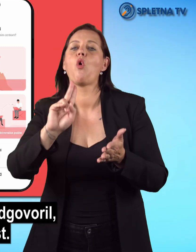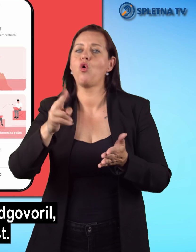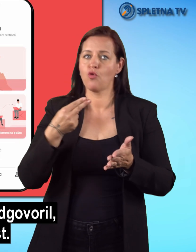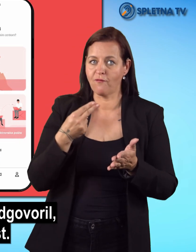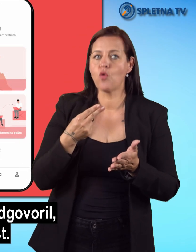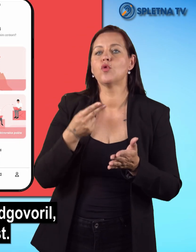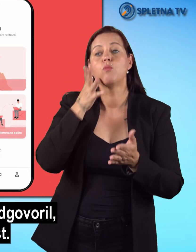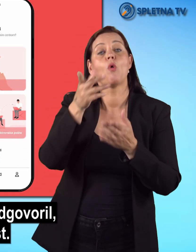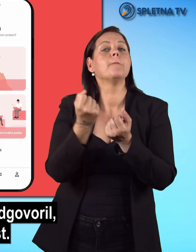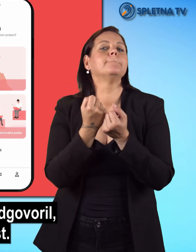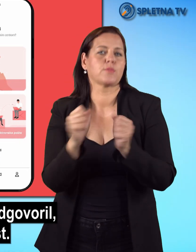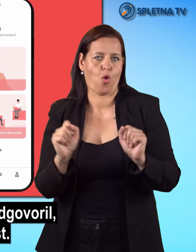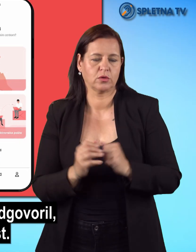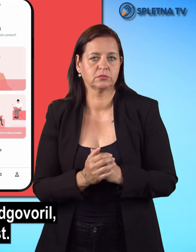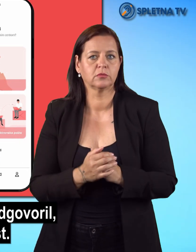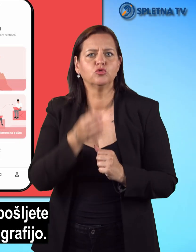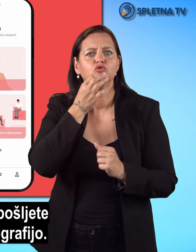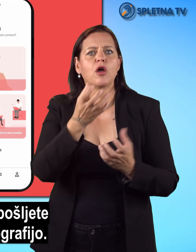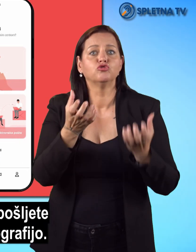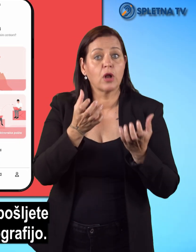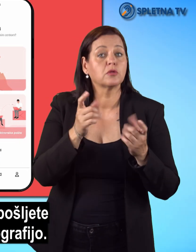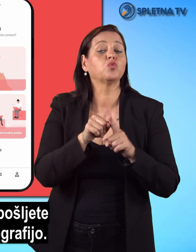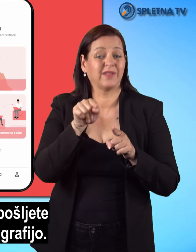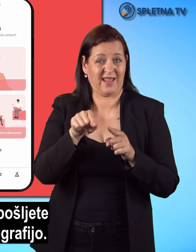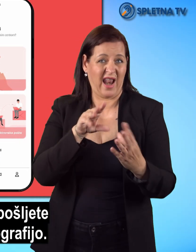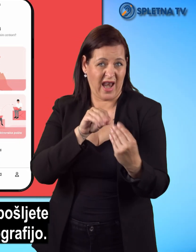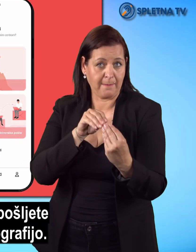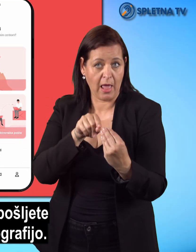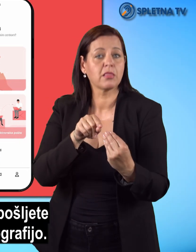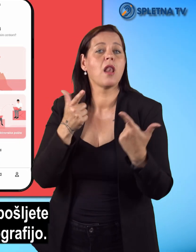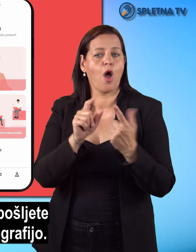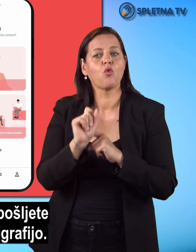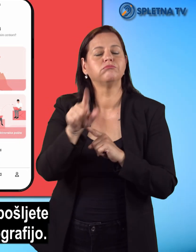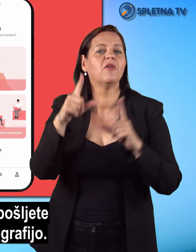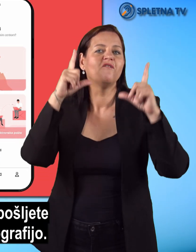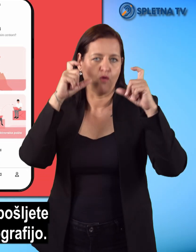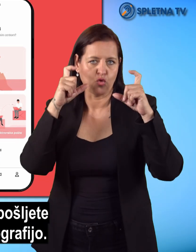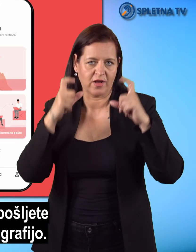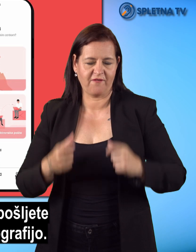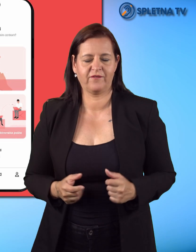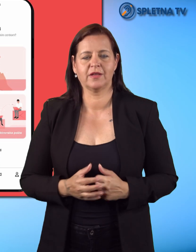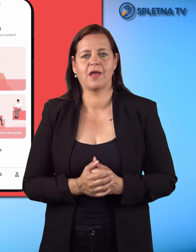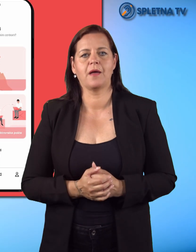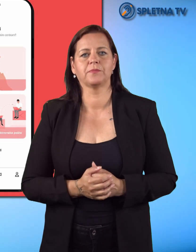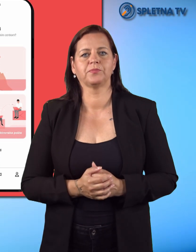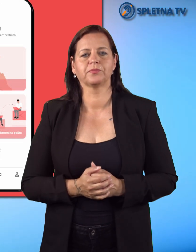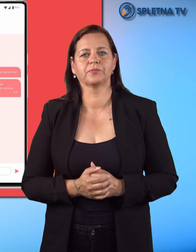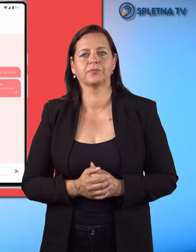Tolmač vam bo odgovoril, ko bo prost. Če želite, lahko pošljete tudi kakšno fotografijo.